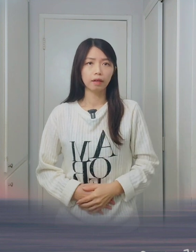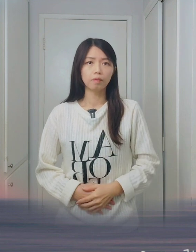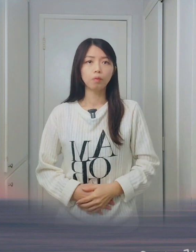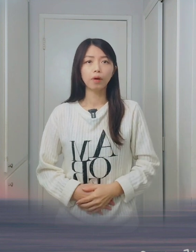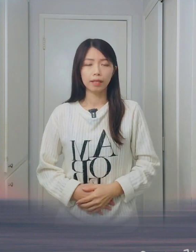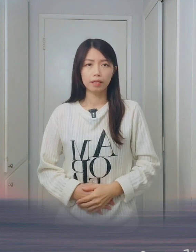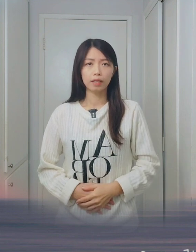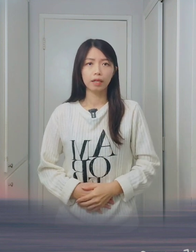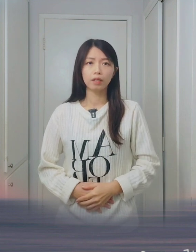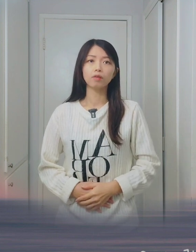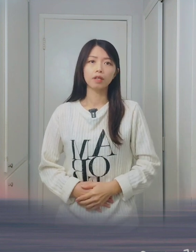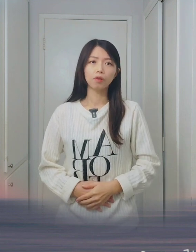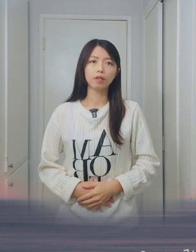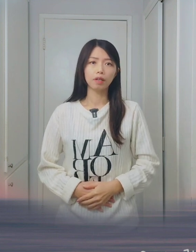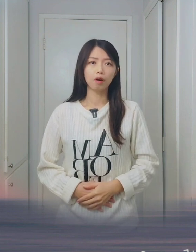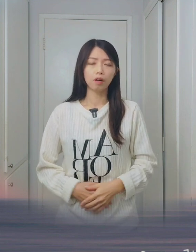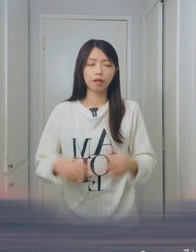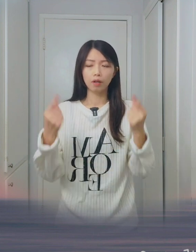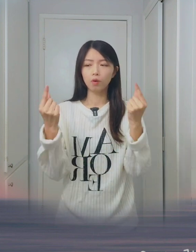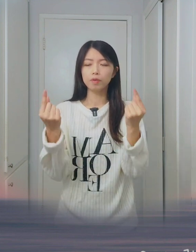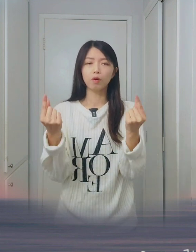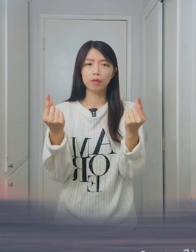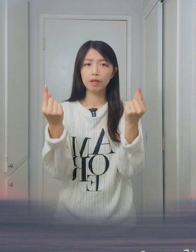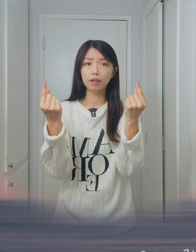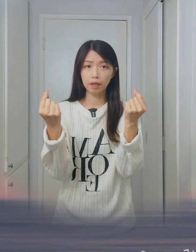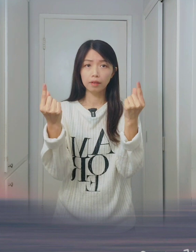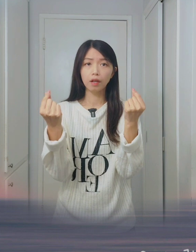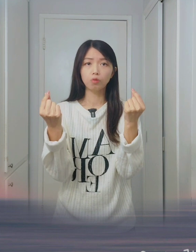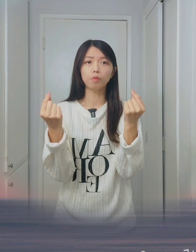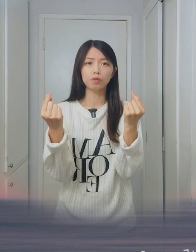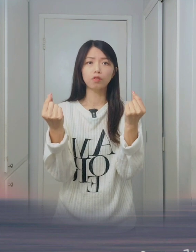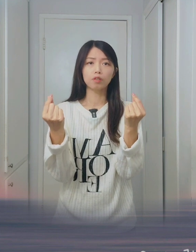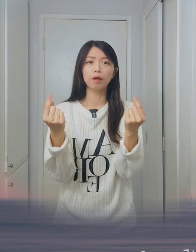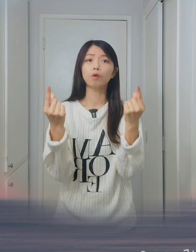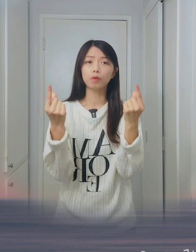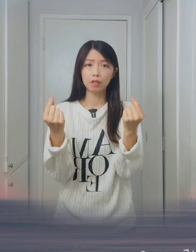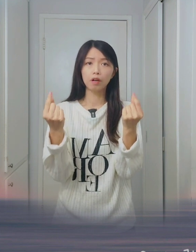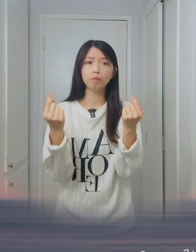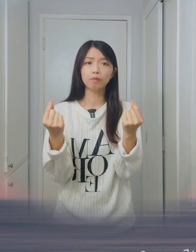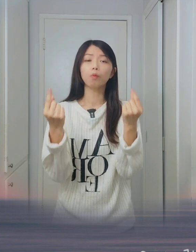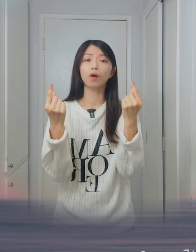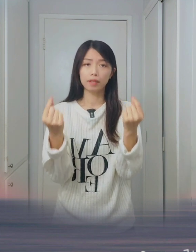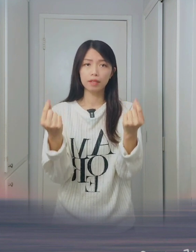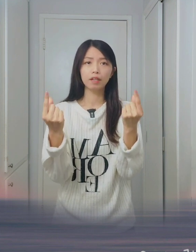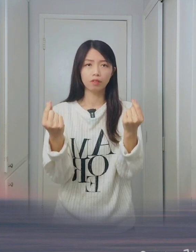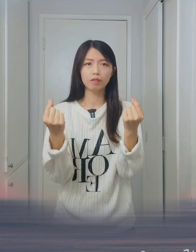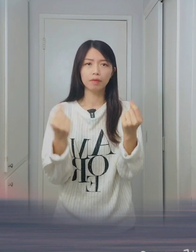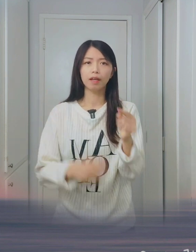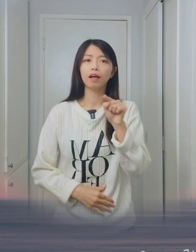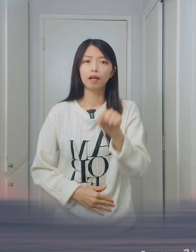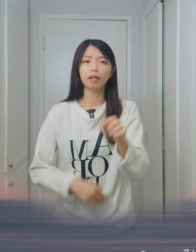같은 뭐뭐 같이 이런 뜻의 수어는요. 양손 엄지 검지를 탁탁 두 번 붙여주시면 뭐뭐처럼 뭐뭐 같이